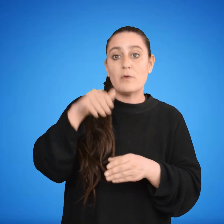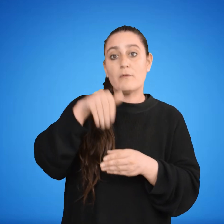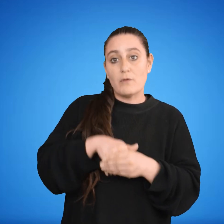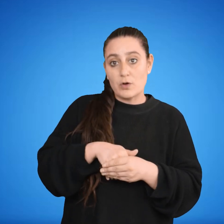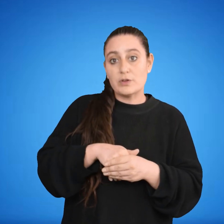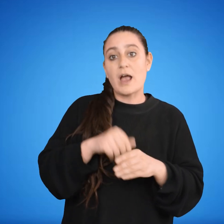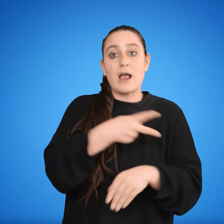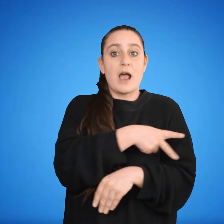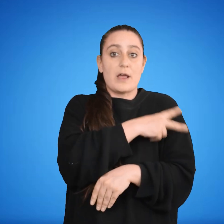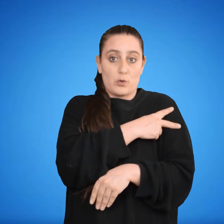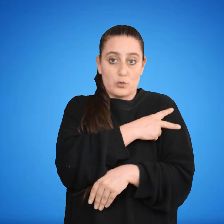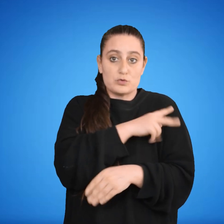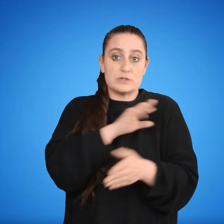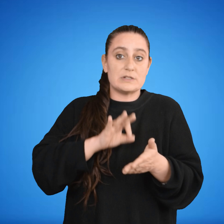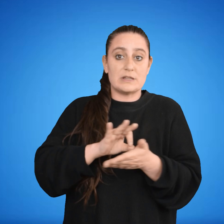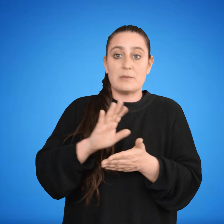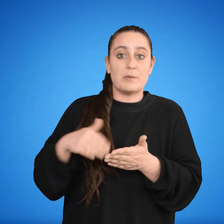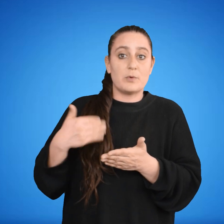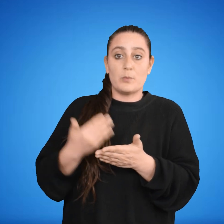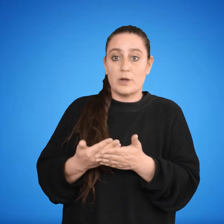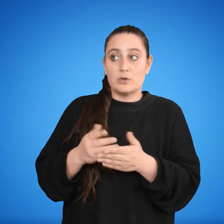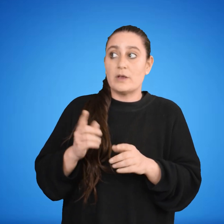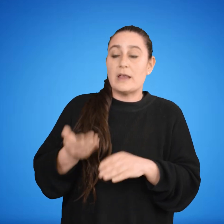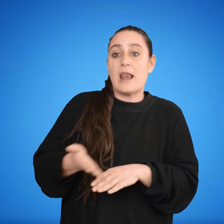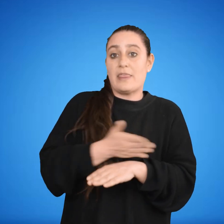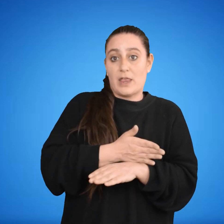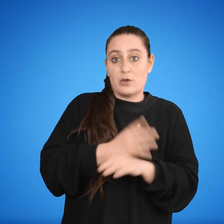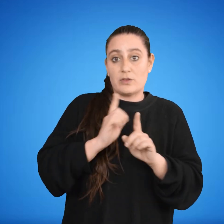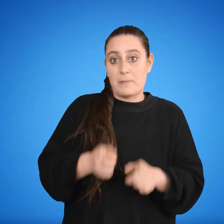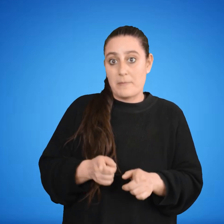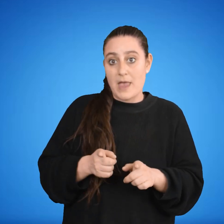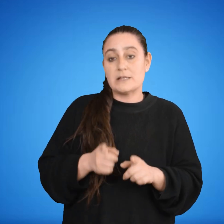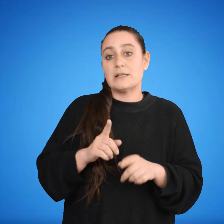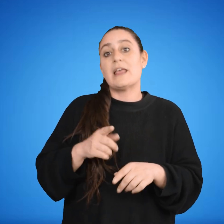sistema propuesto y por el anterior, teniendo fuerza imperativa la decisión plebiscitaria.